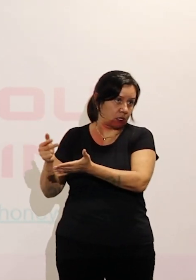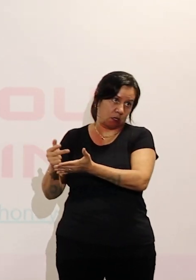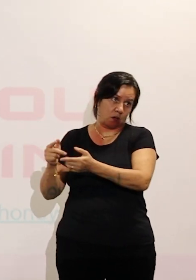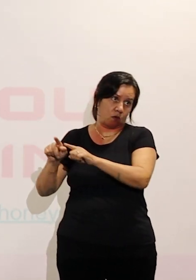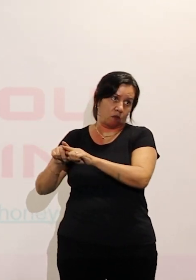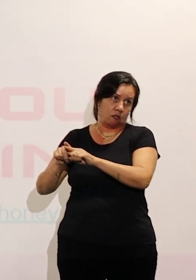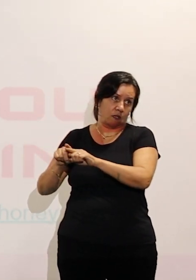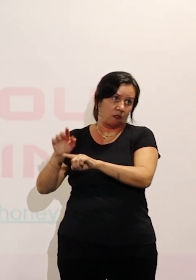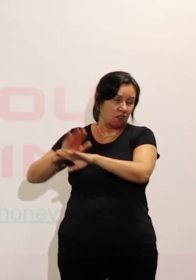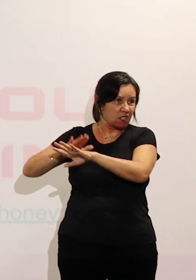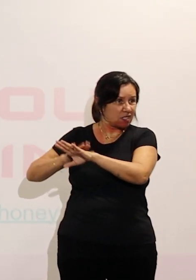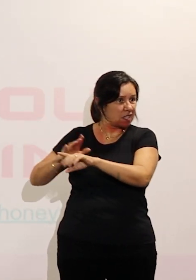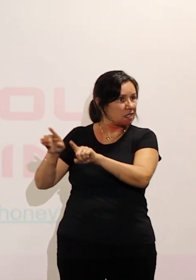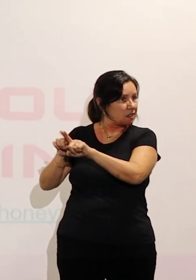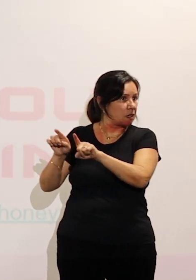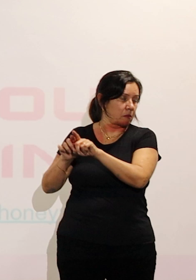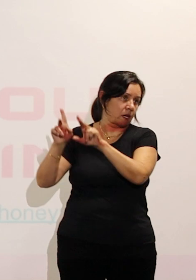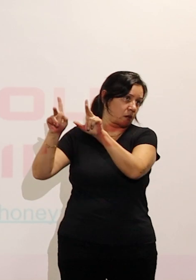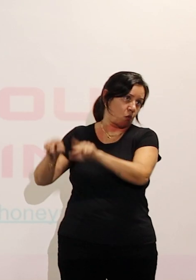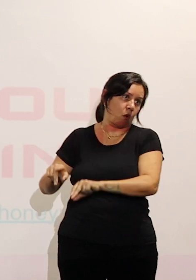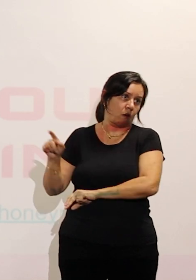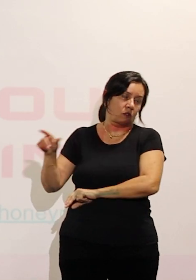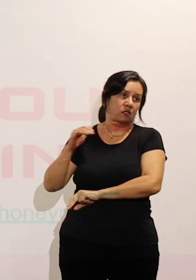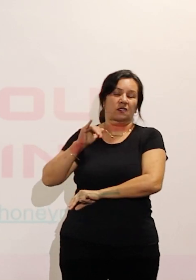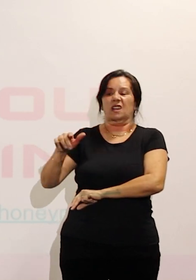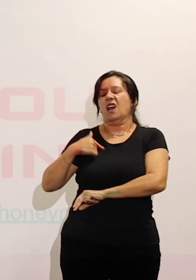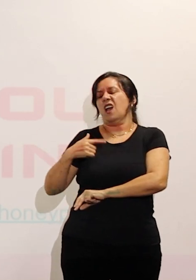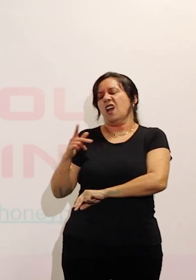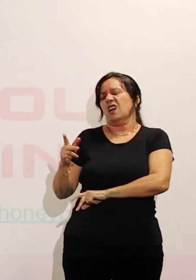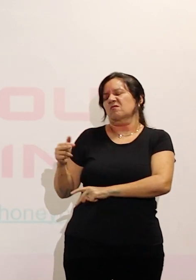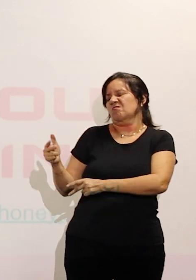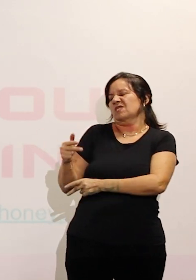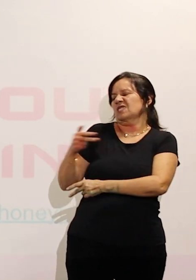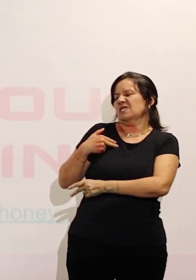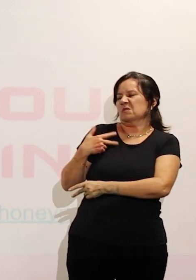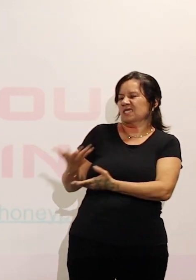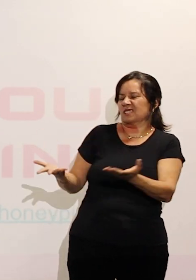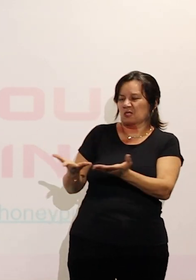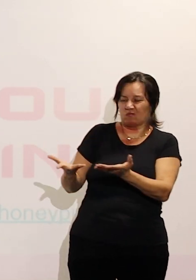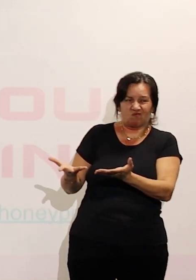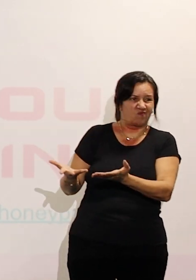também e aí você vai falar, ah, não, mas essa animação está muito